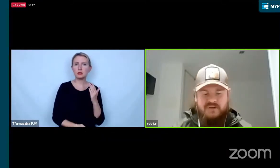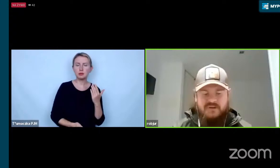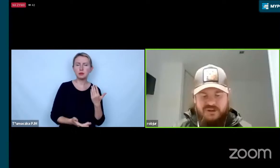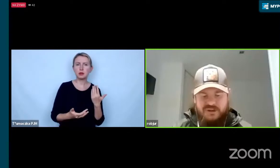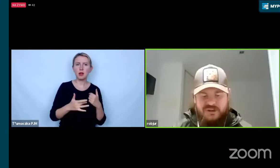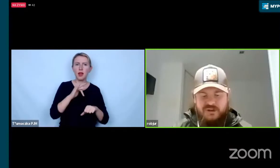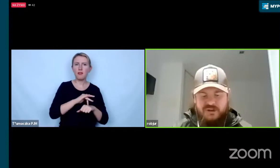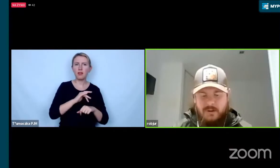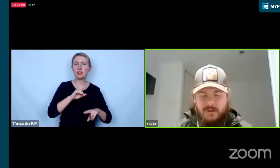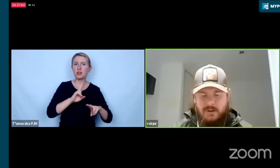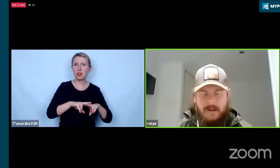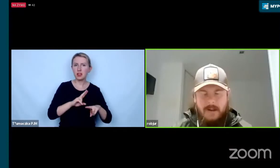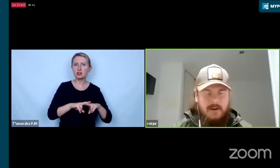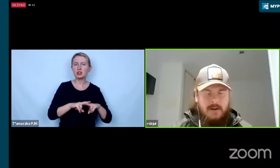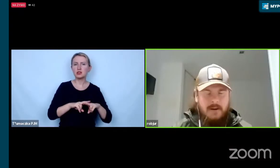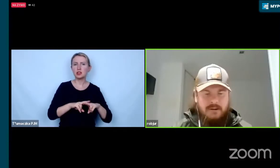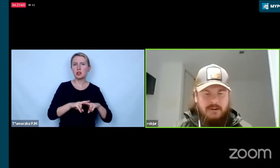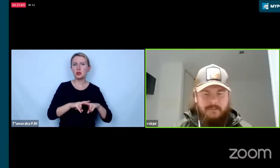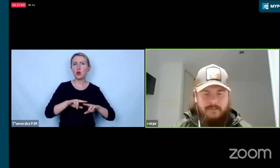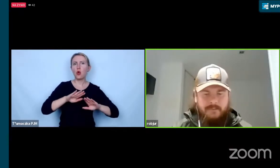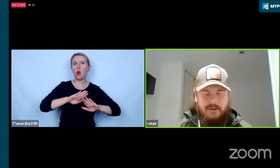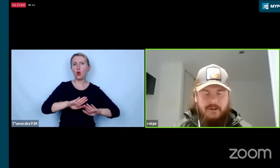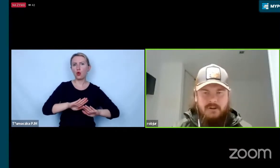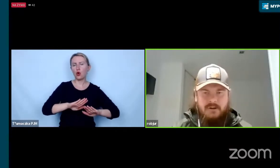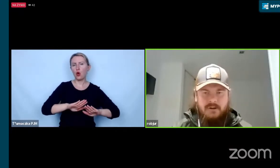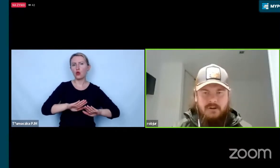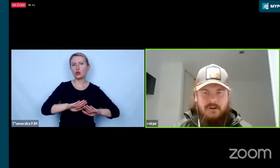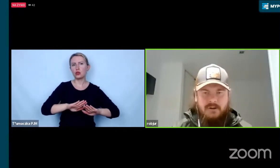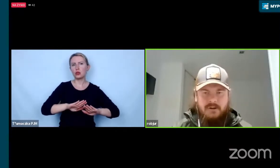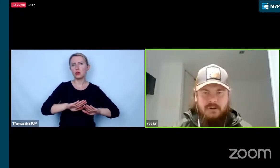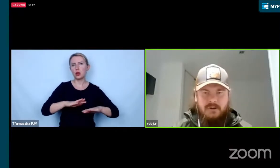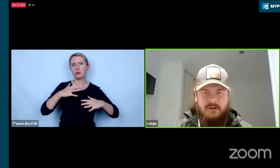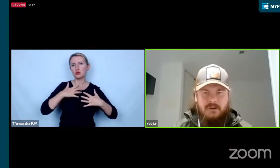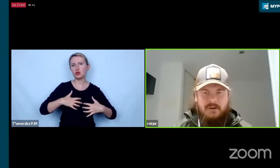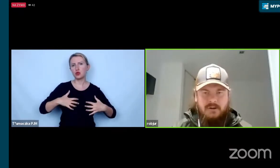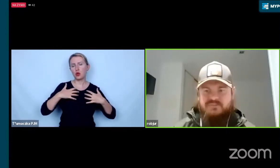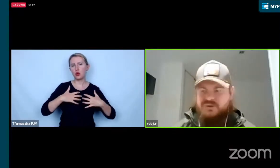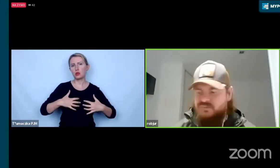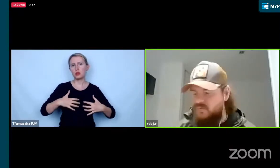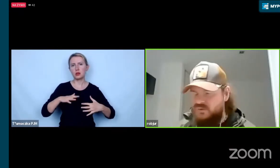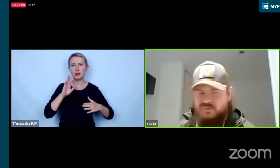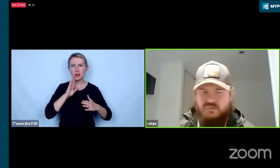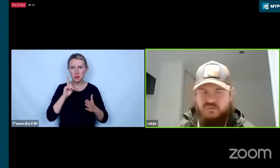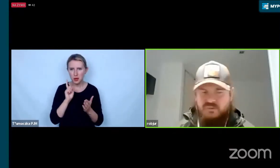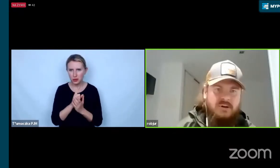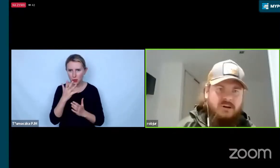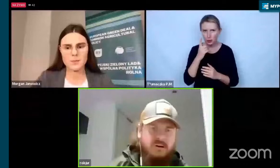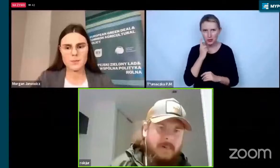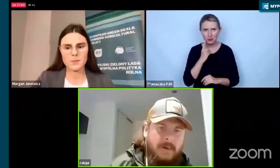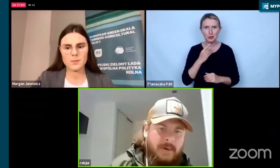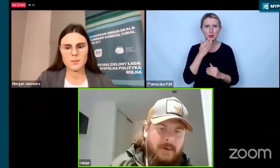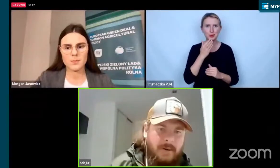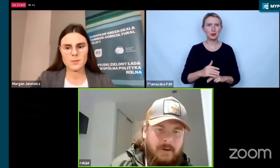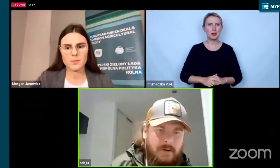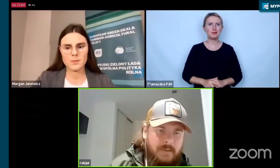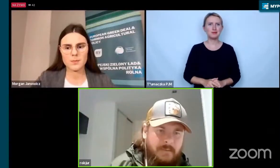efektywne narzędzie do ochrony ochrony przyrody chyba się zmieściłem w pięciu minut dziękuję